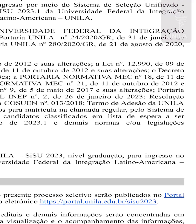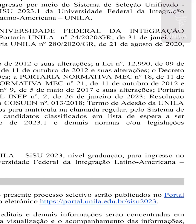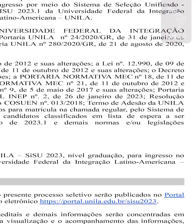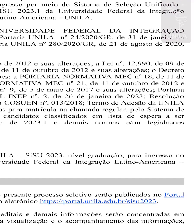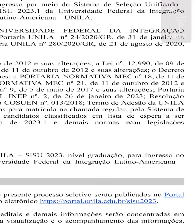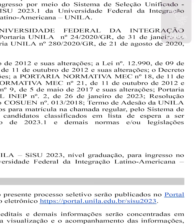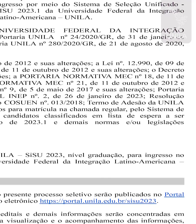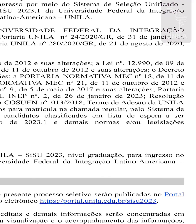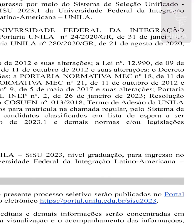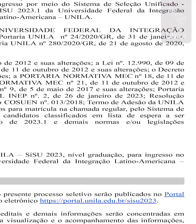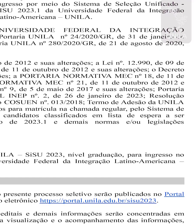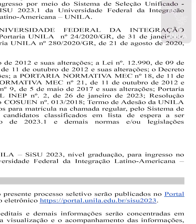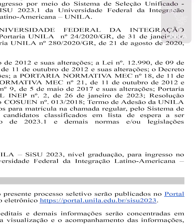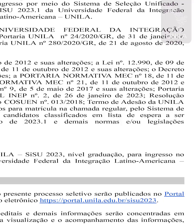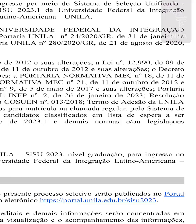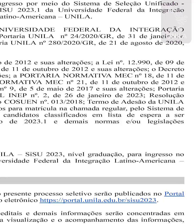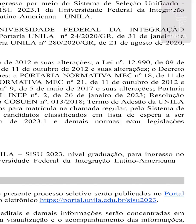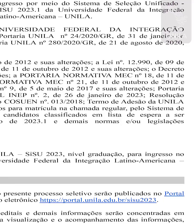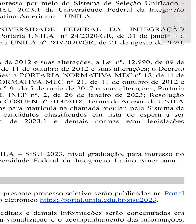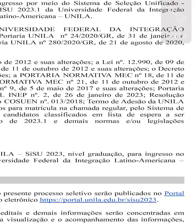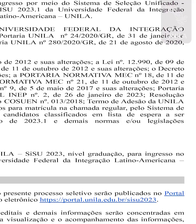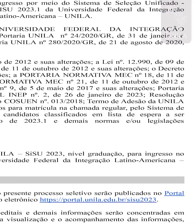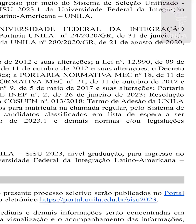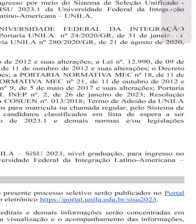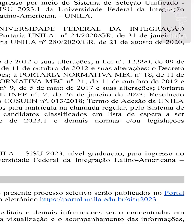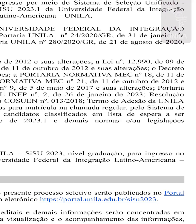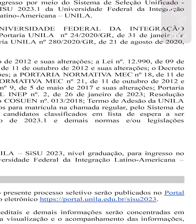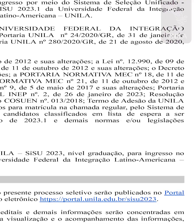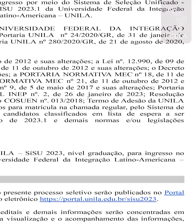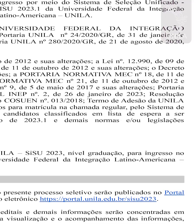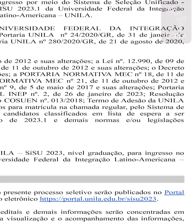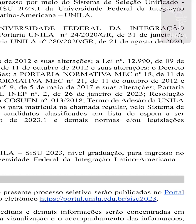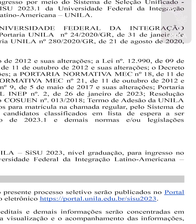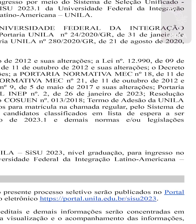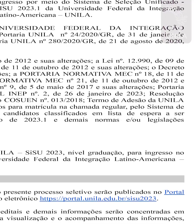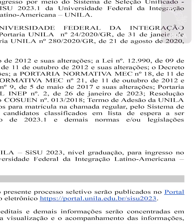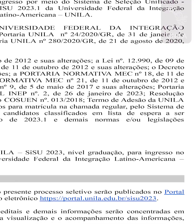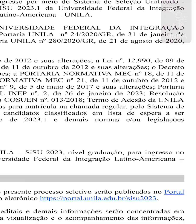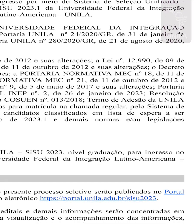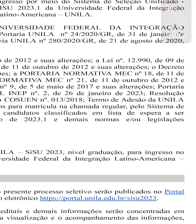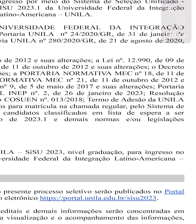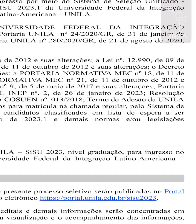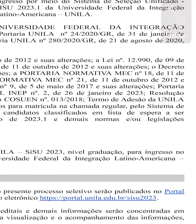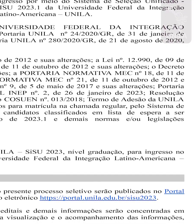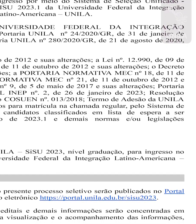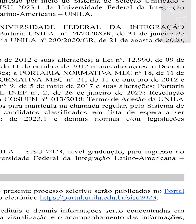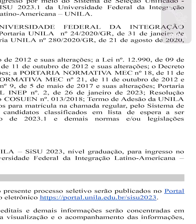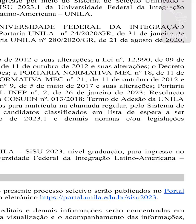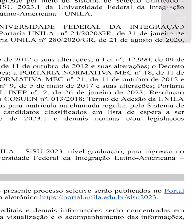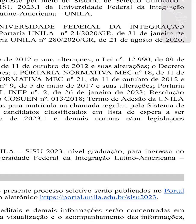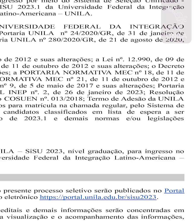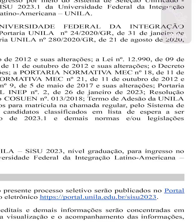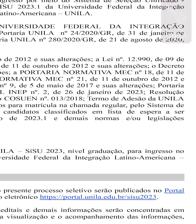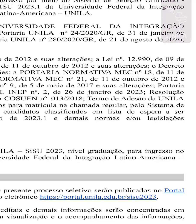2023.1. Os candidatos que serão classificados para a matrícula na chamada regular pelo Sistema de Seleção